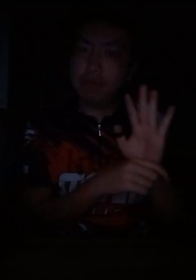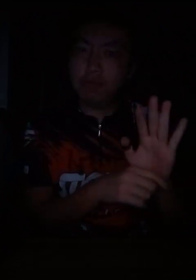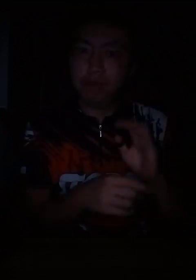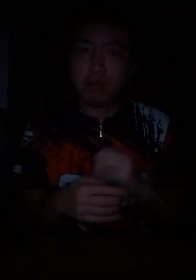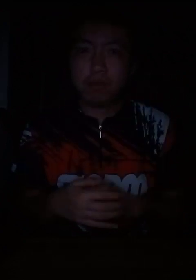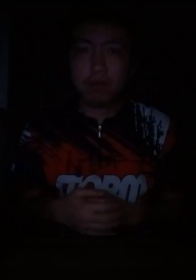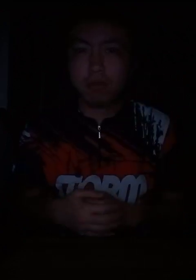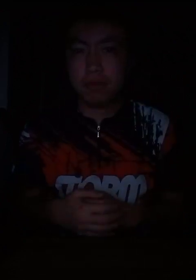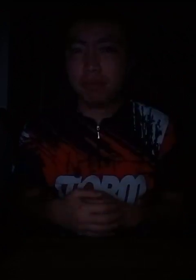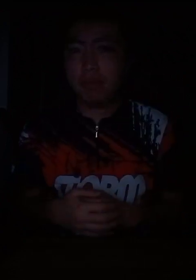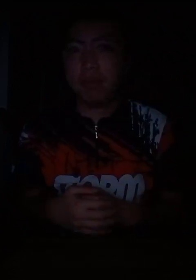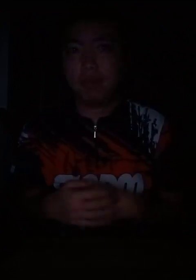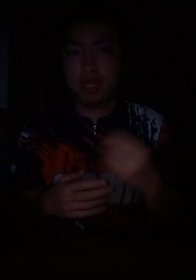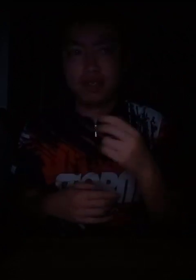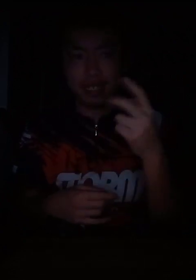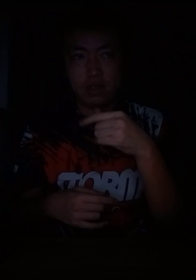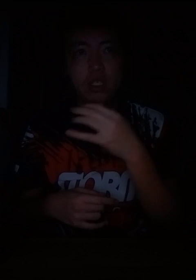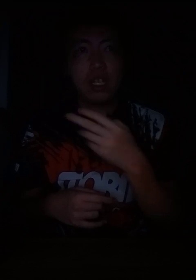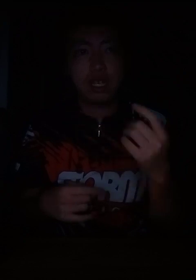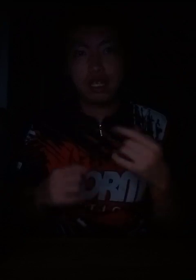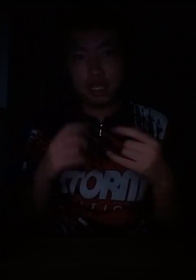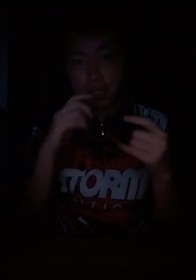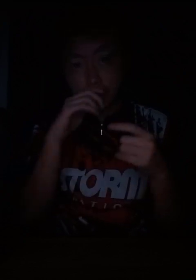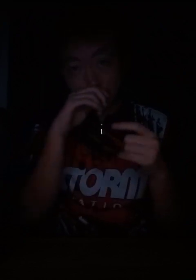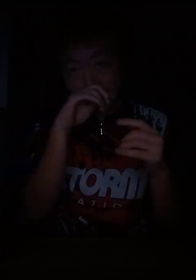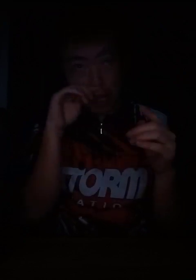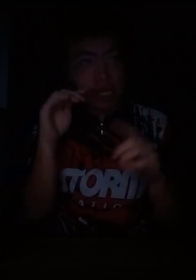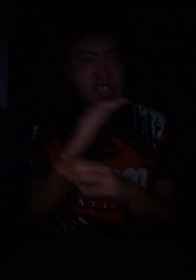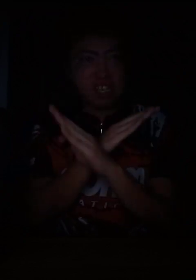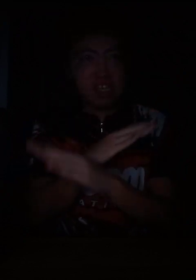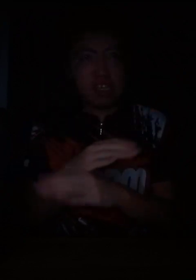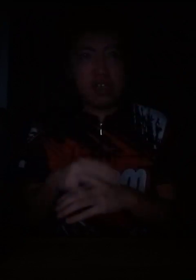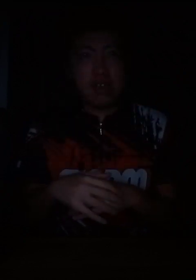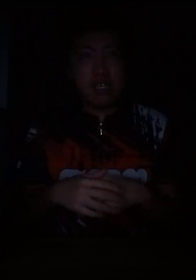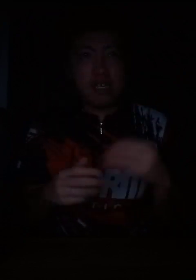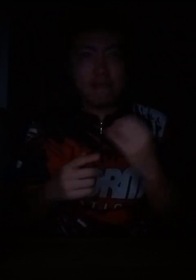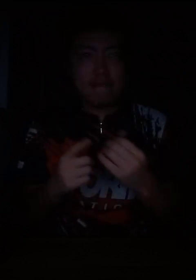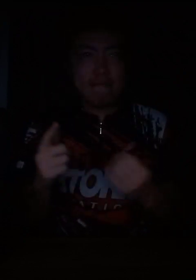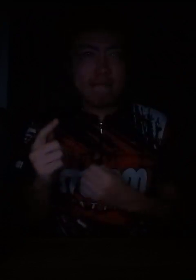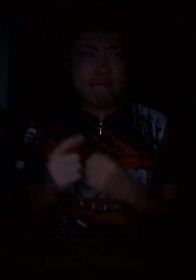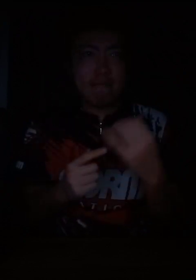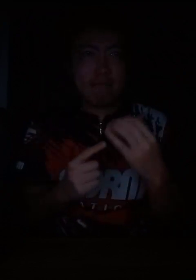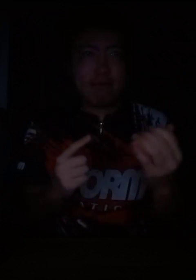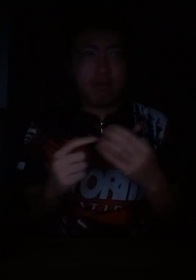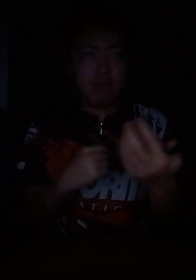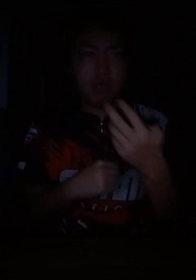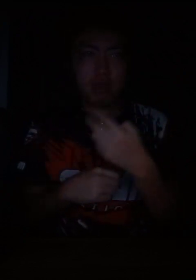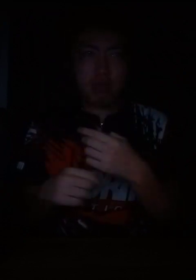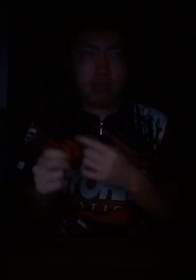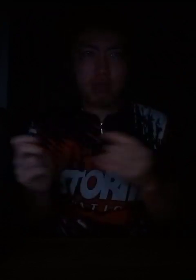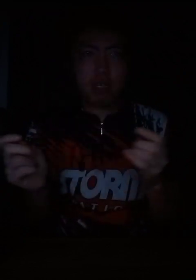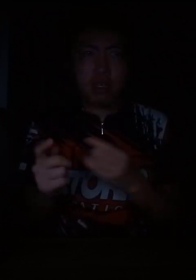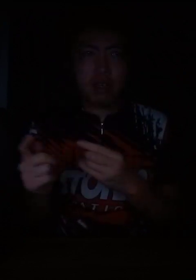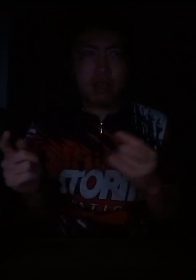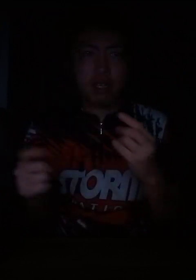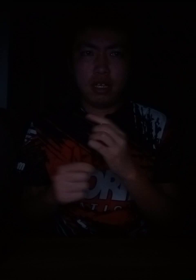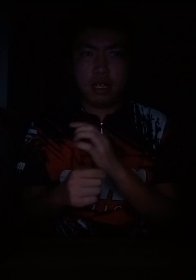제출했습니다. 이에 대해 손 사장 측은 전혀 사실이 아니라며 김 씨가 손 사장에게 불법적으로 취업을